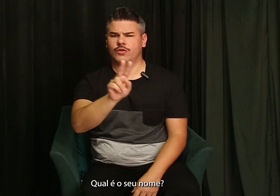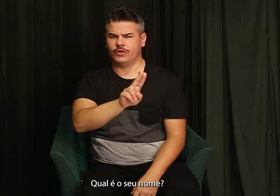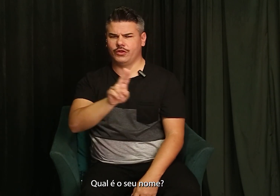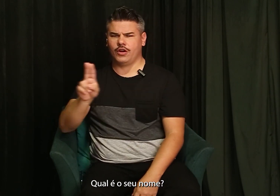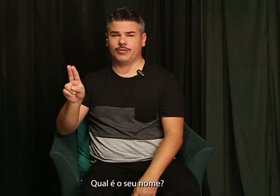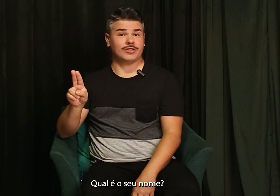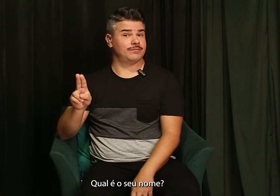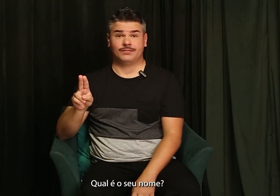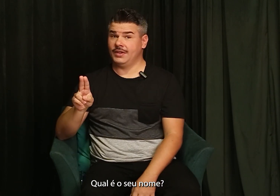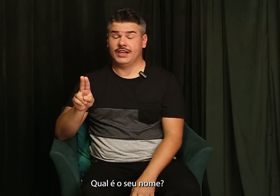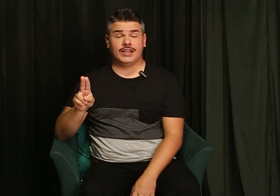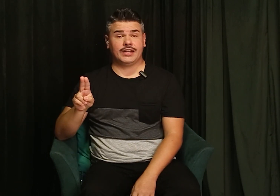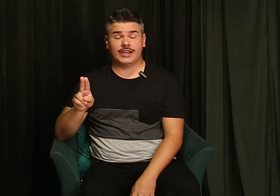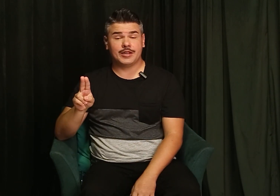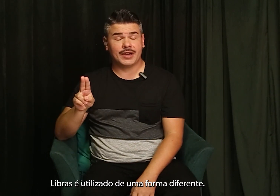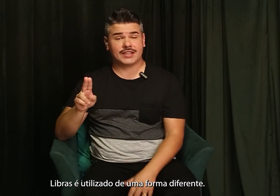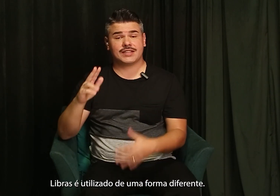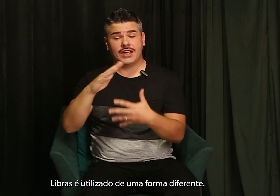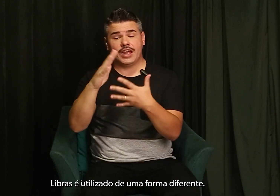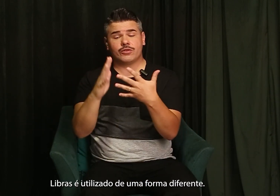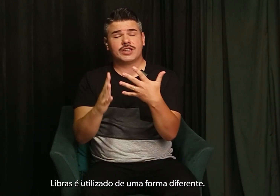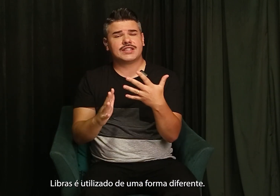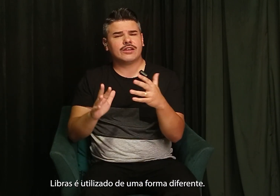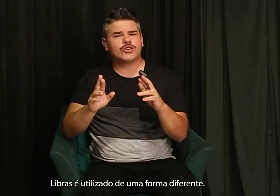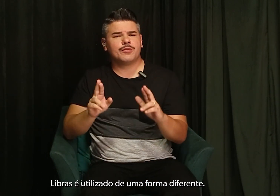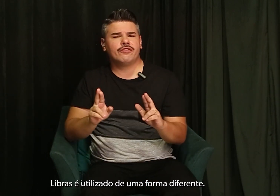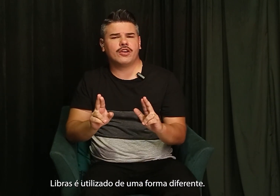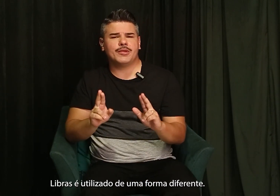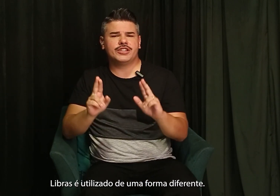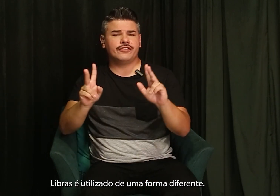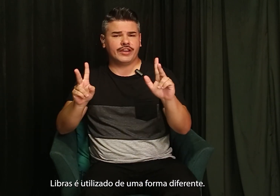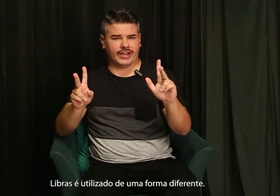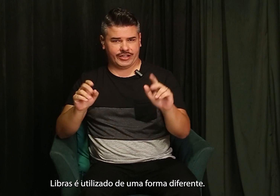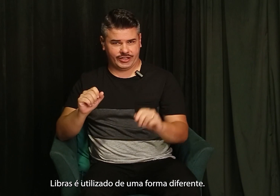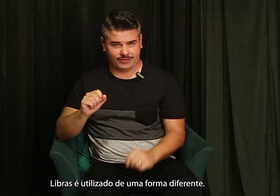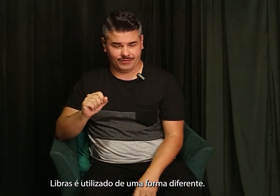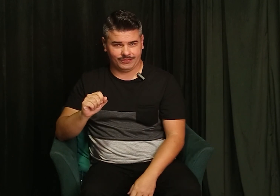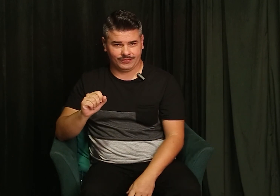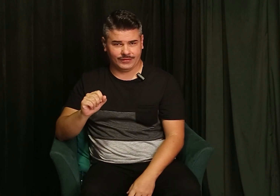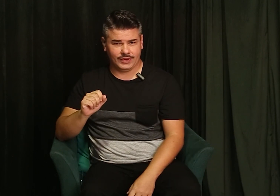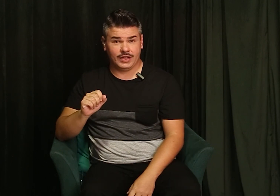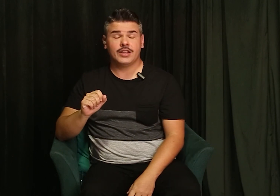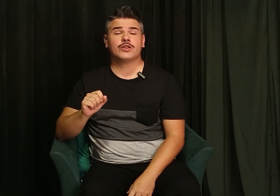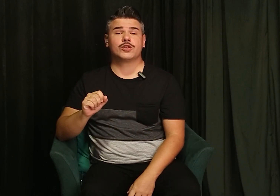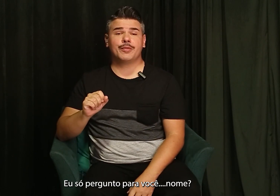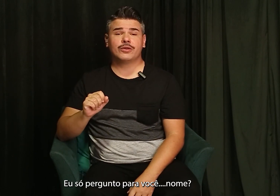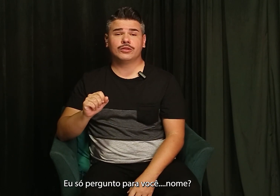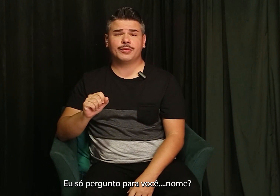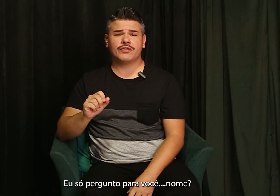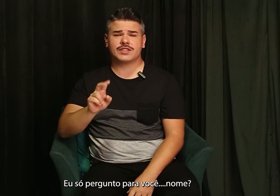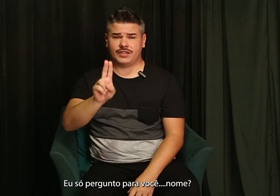seu nome? Em Libras é utilizado de uma forma diferente. Eu só pergunto para